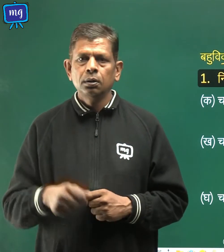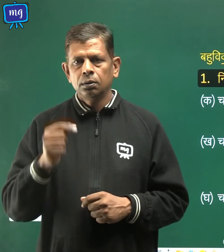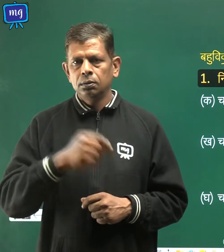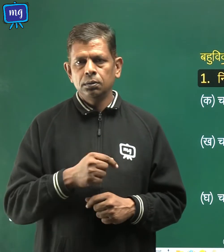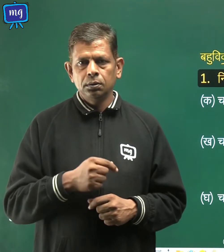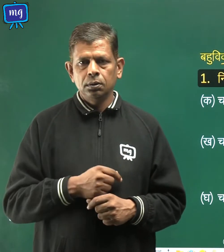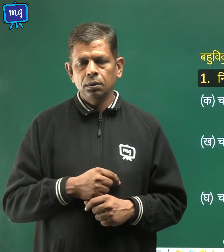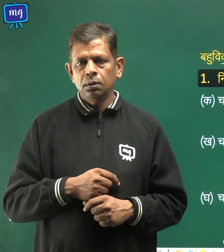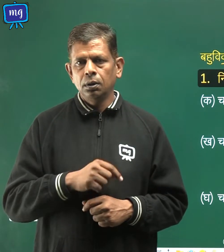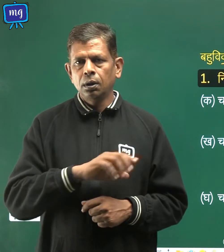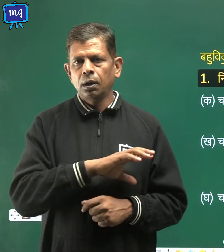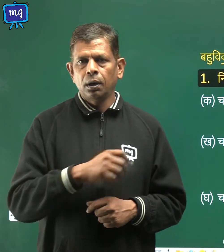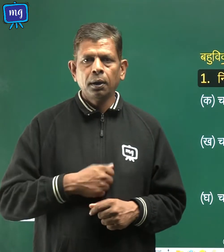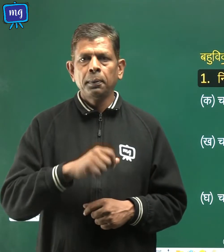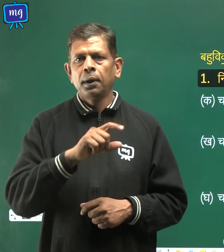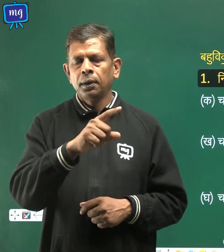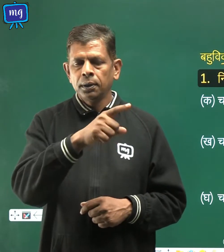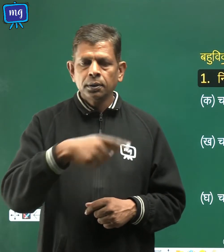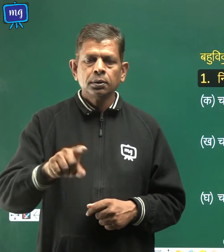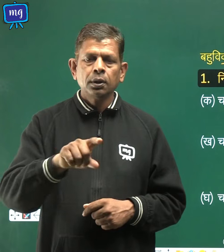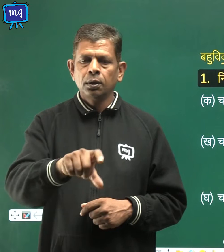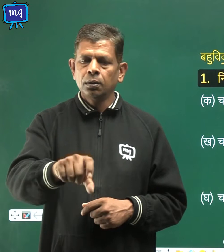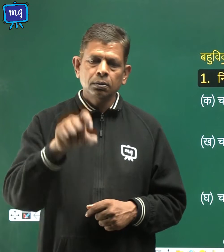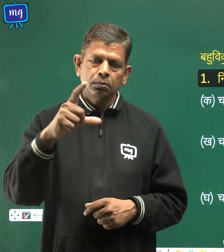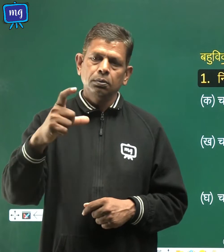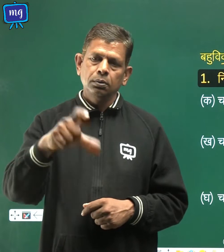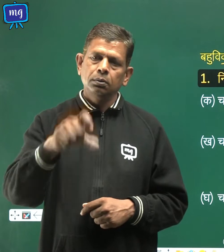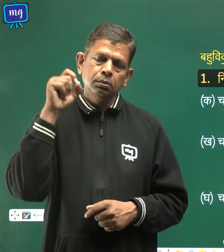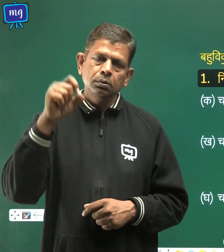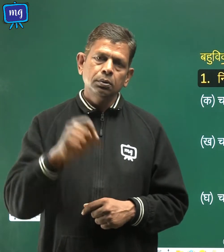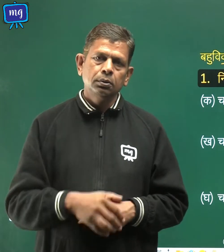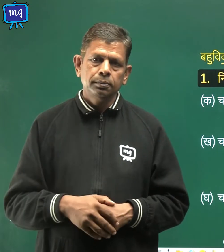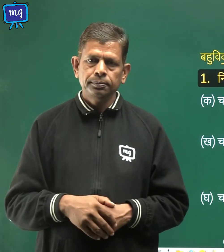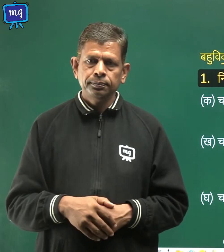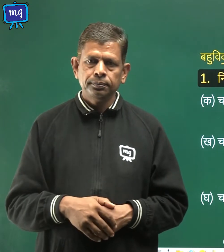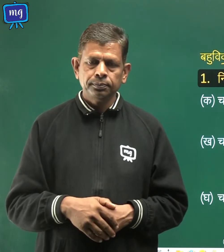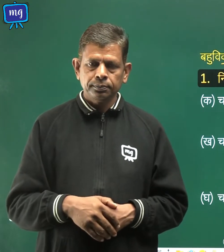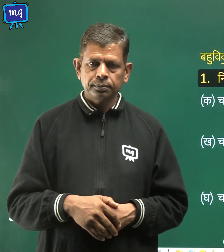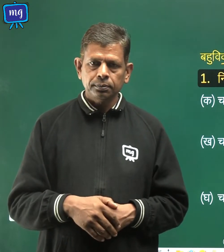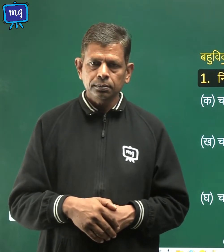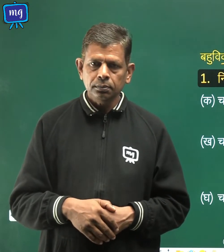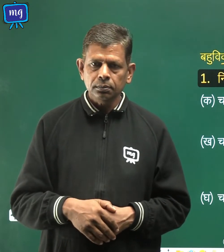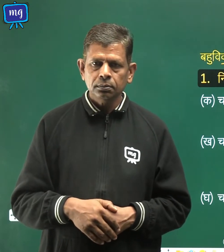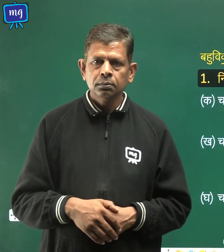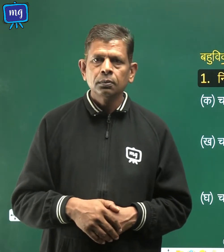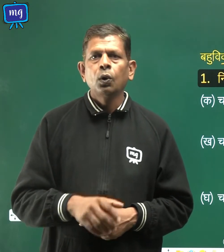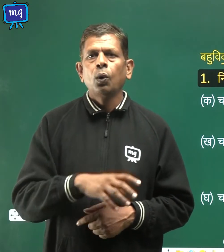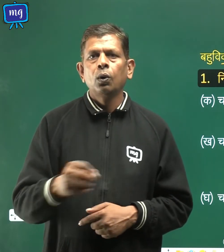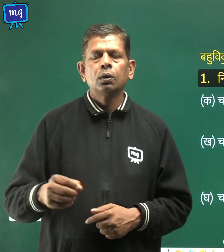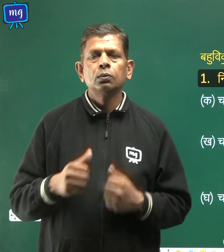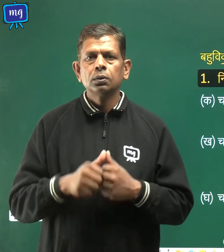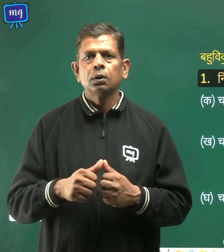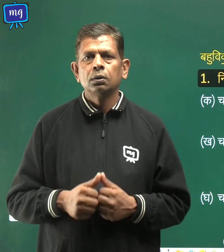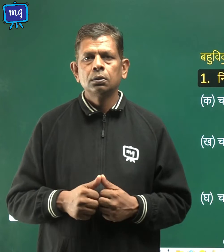इनमें से हमें एक सही विकल्प का चयन करना है और